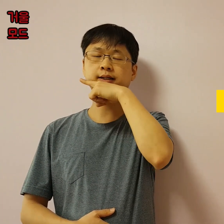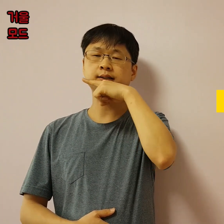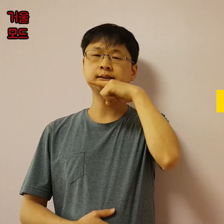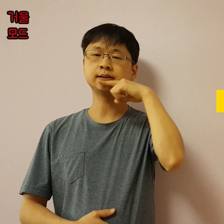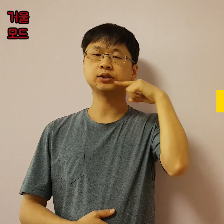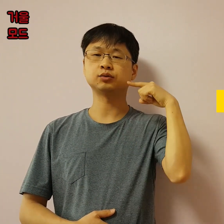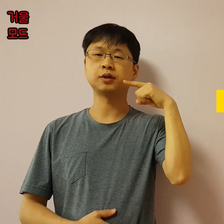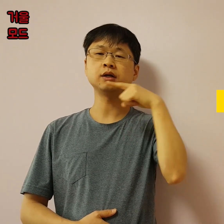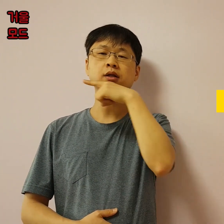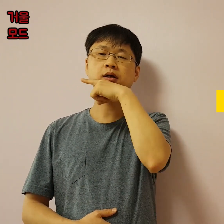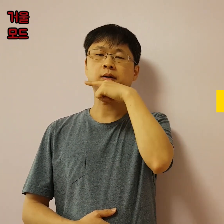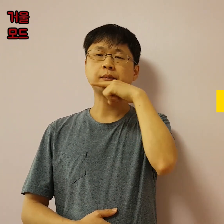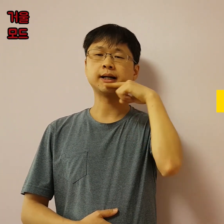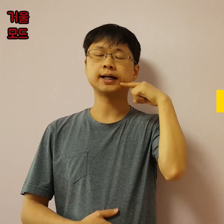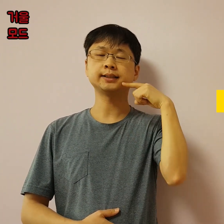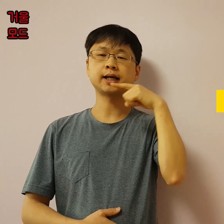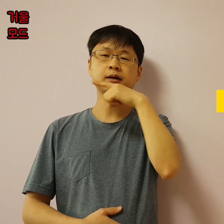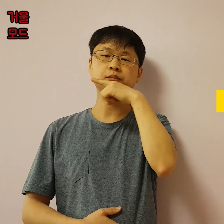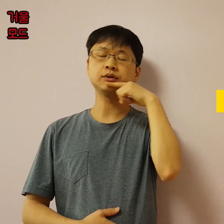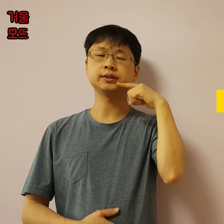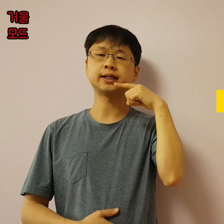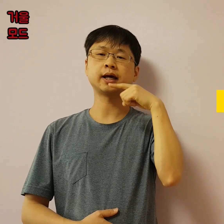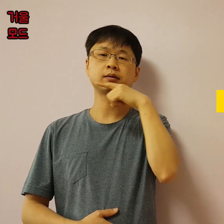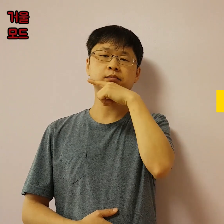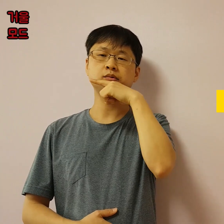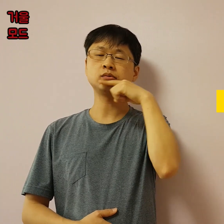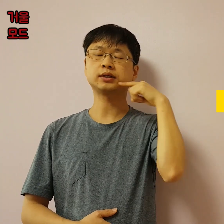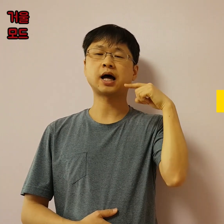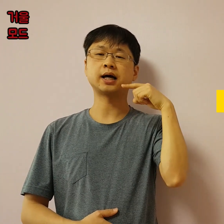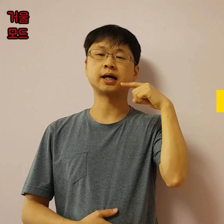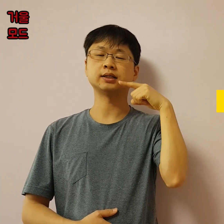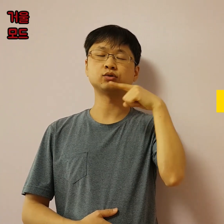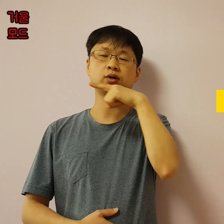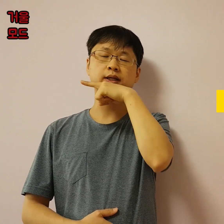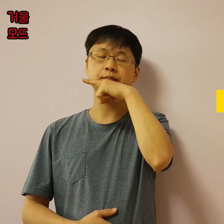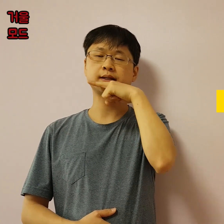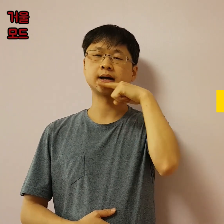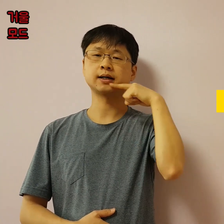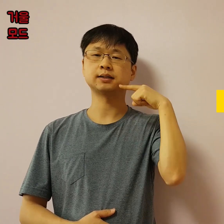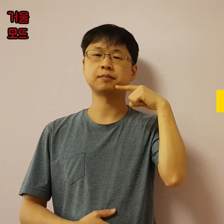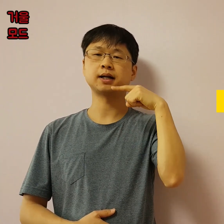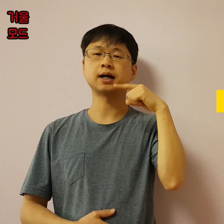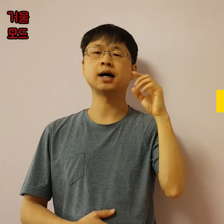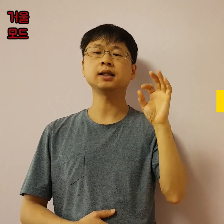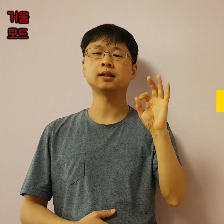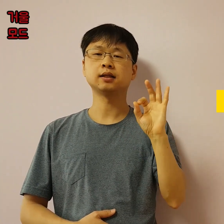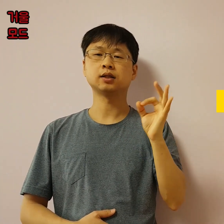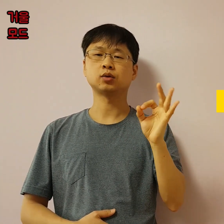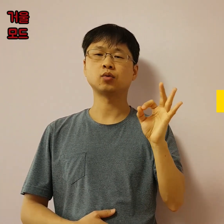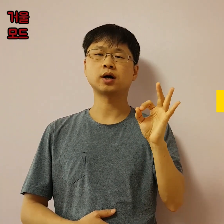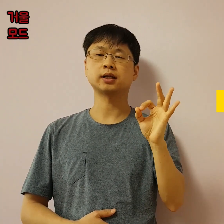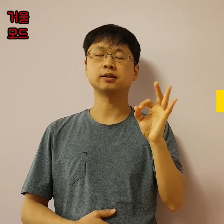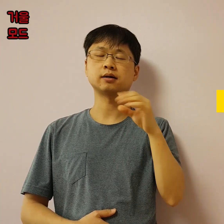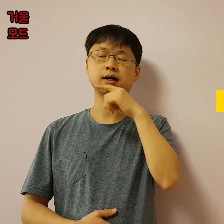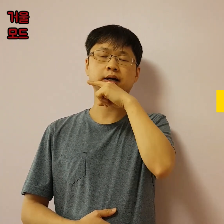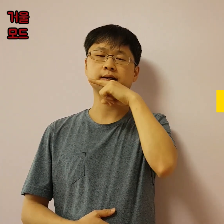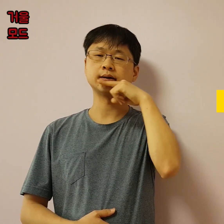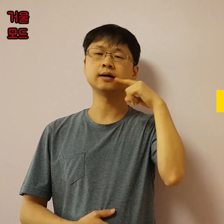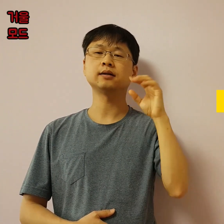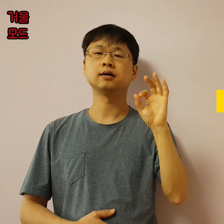아래를 스쳐주면 빨간색, 붉은색, 붓다라는 수어가 됩니다. 그래서 빨간, 돈과 같은 역할을 하는 것,